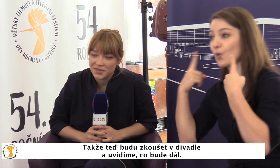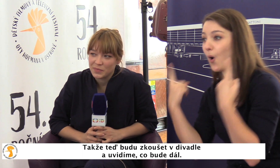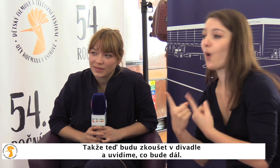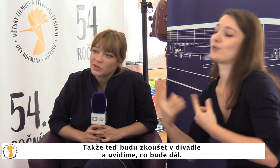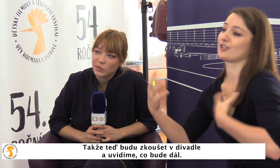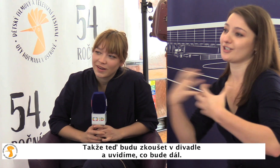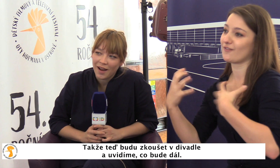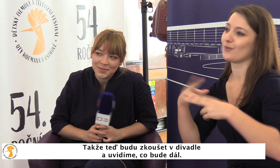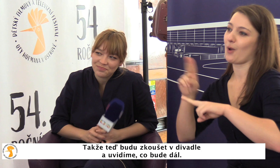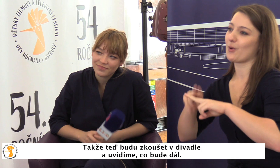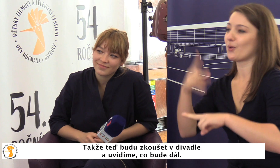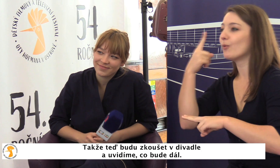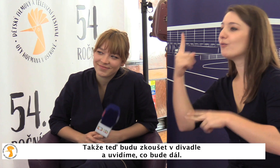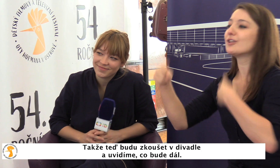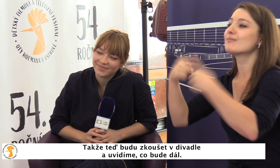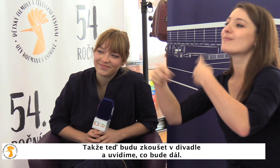a uvidíme, co bude dál.